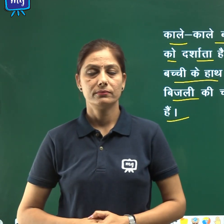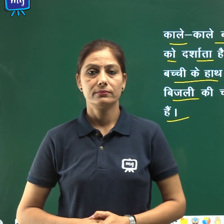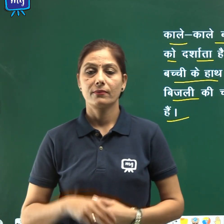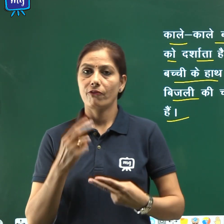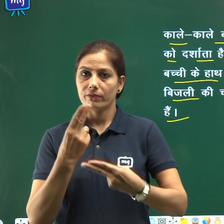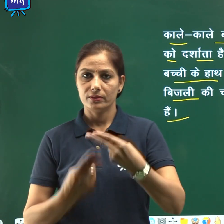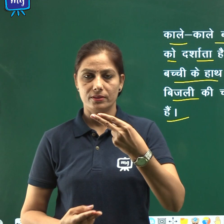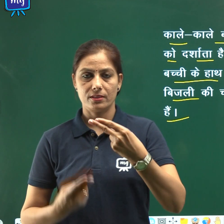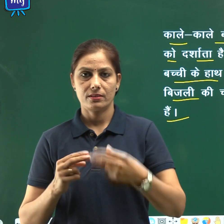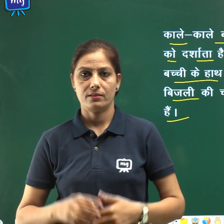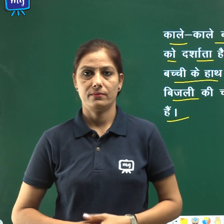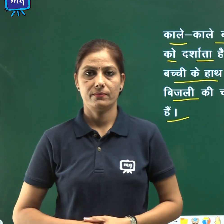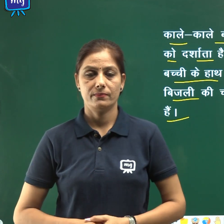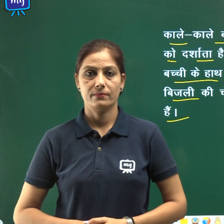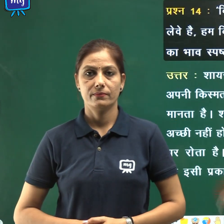वर्णन किया गया है।